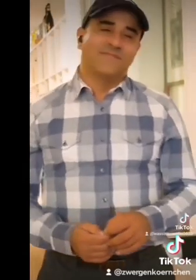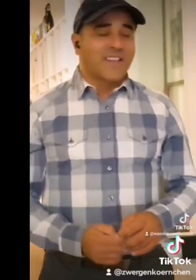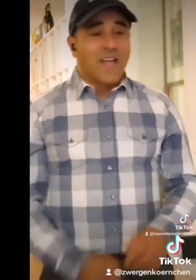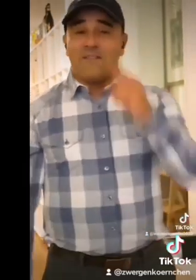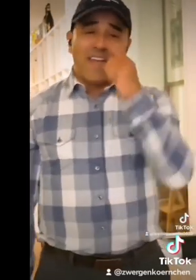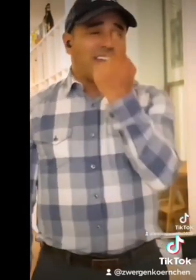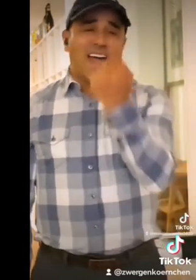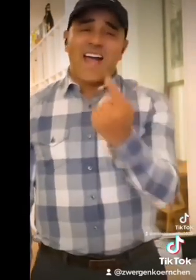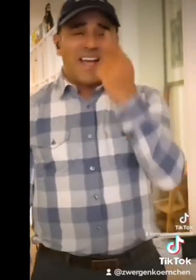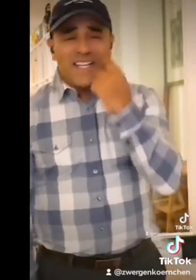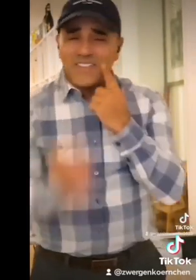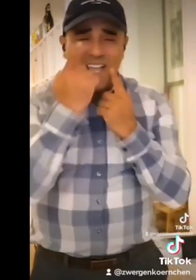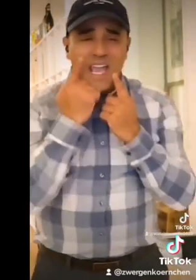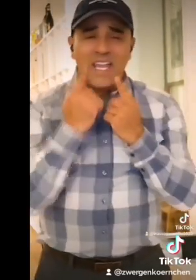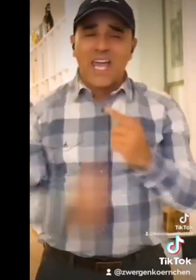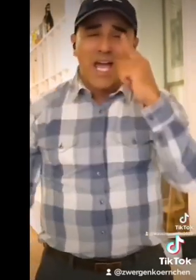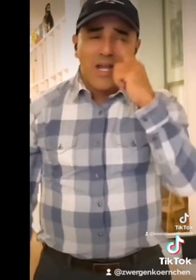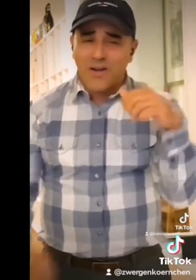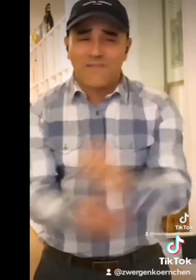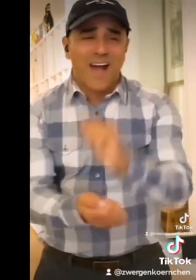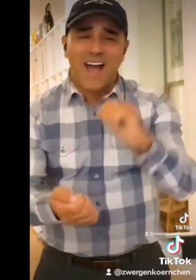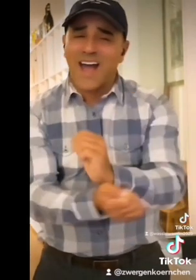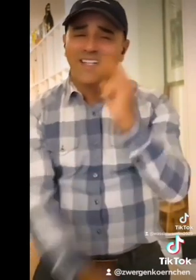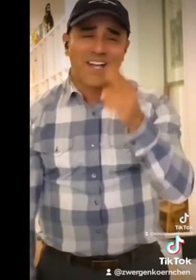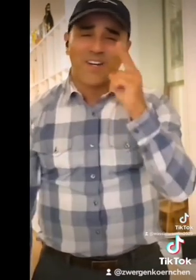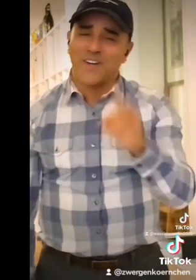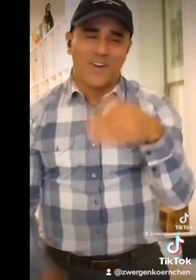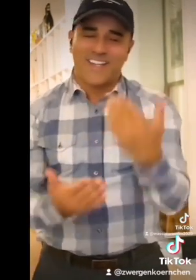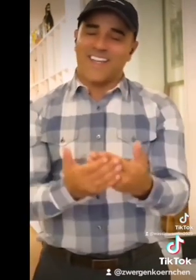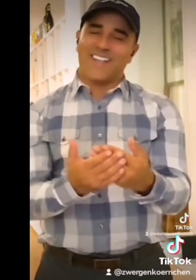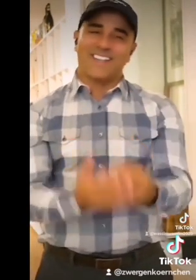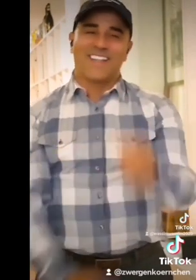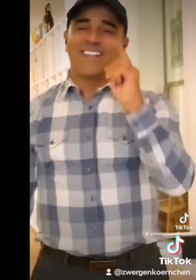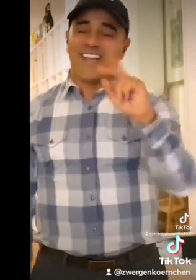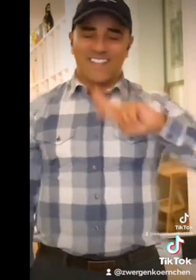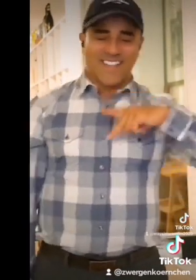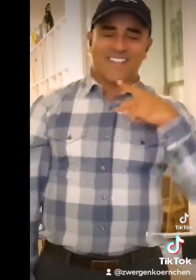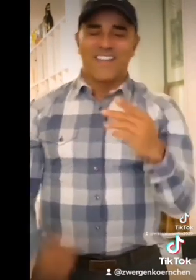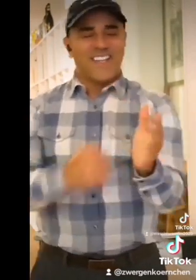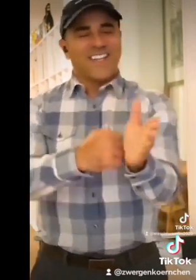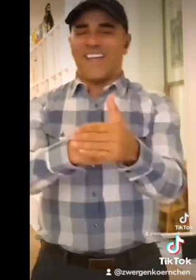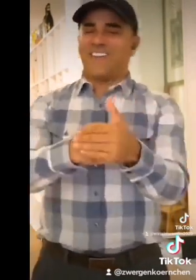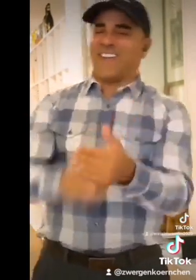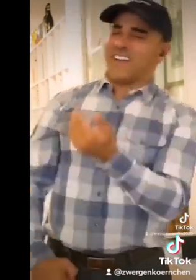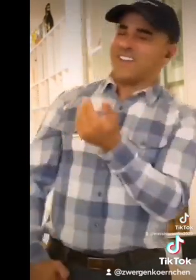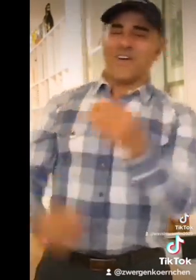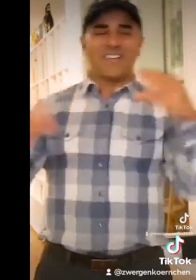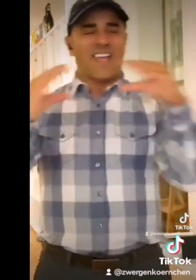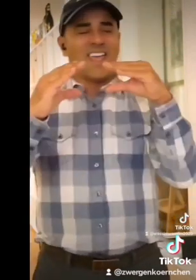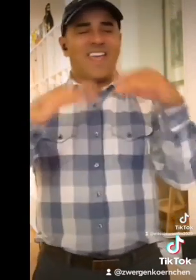Wenn eine Träne nur Wasser noch ist, dann sind wir jenseits von Eden.